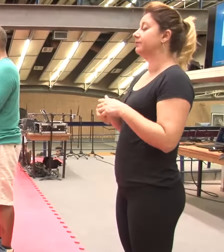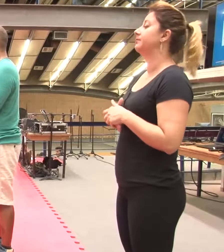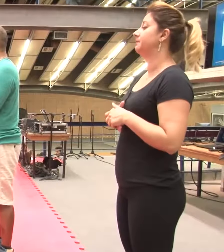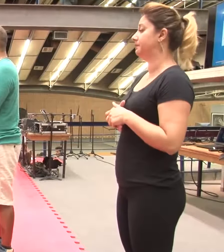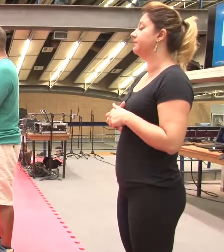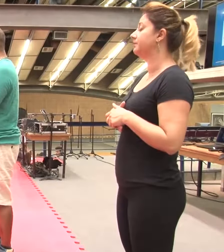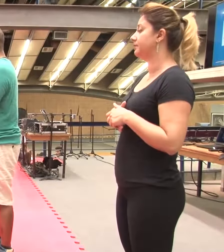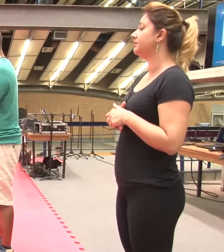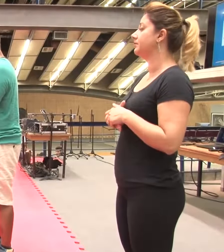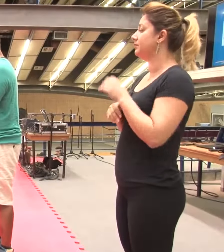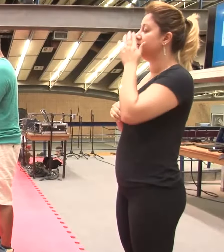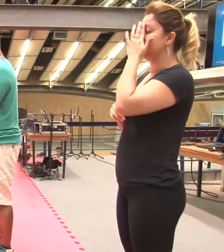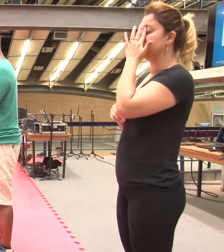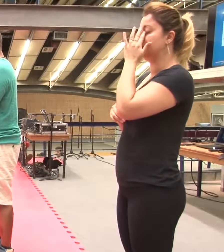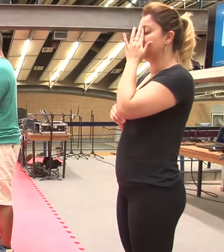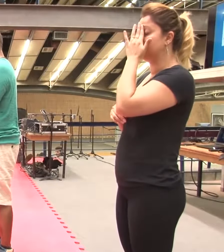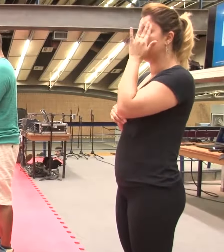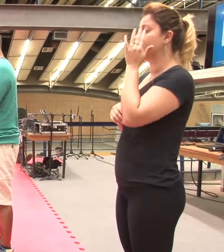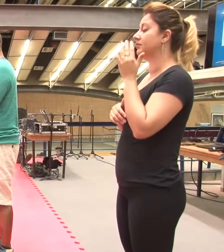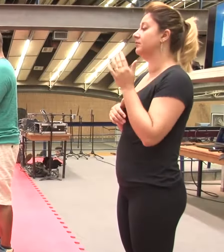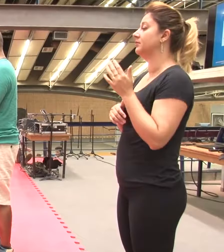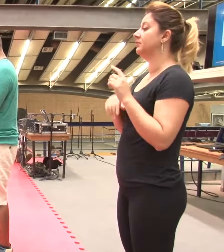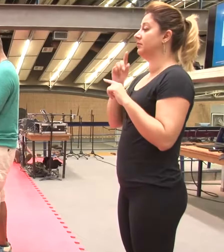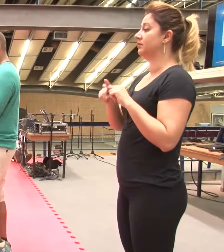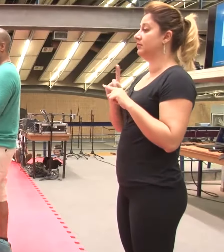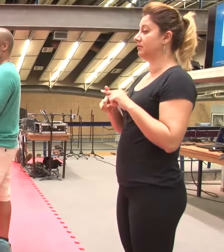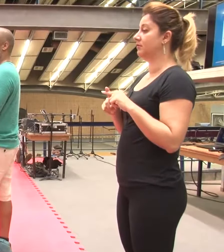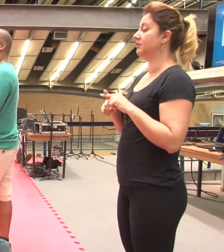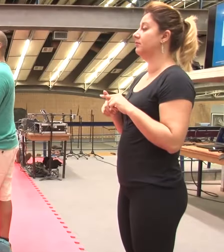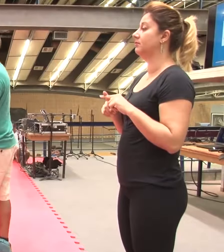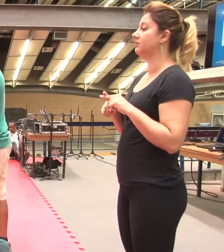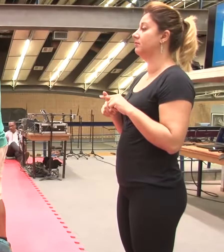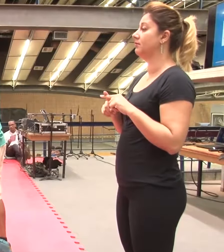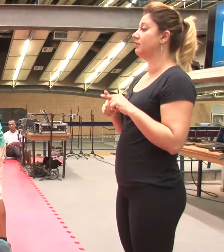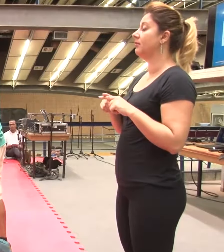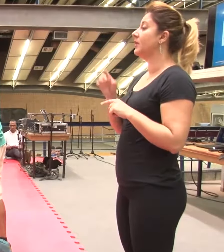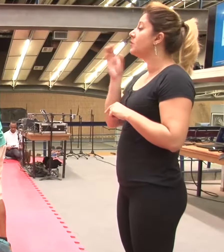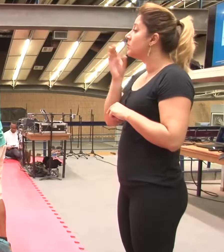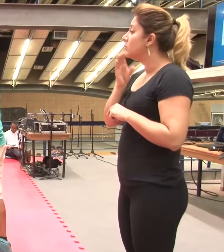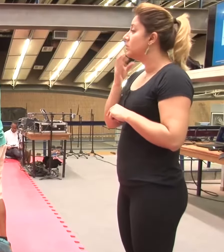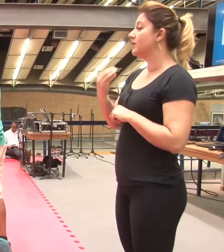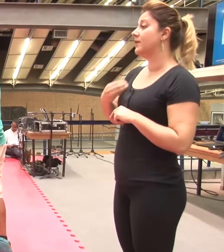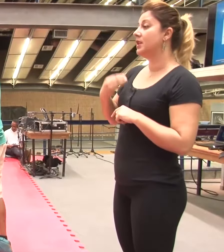Por necessidade, elas são tomadas de tal forma pela urgência,